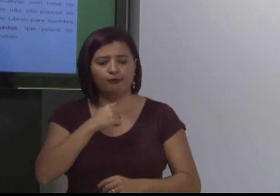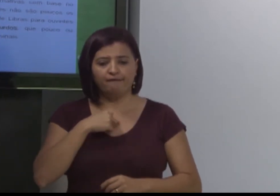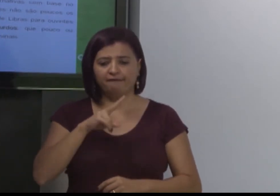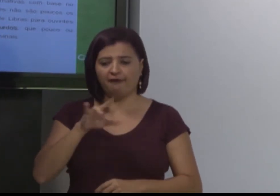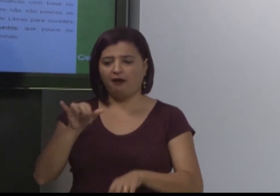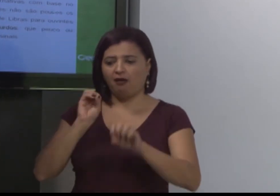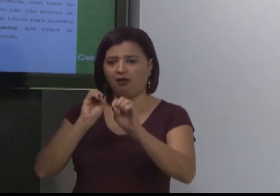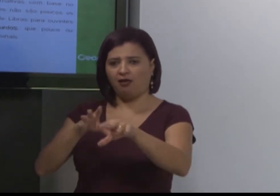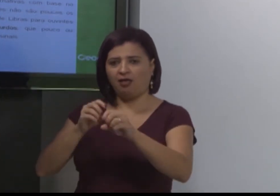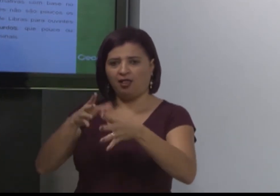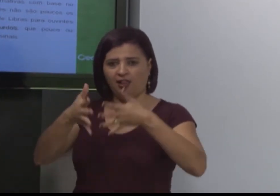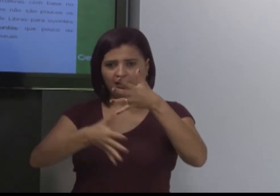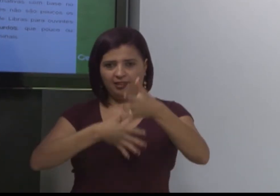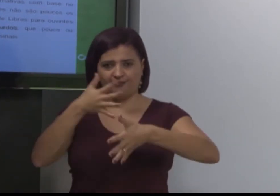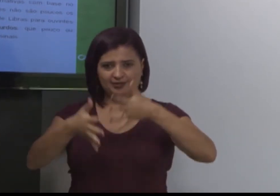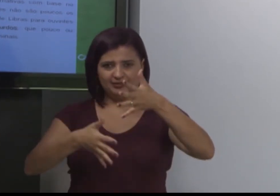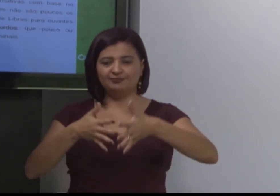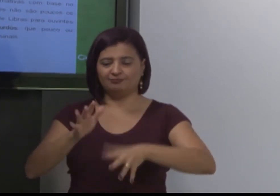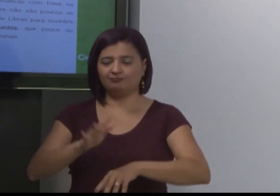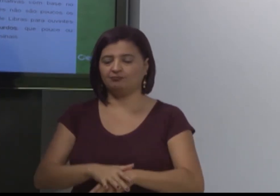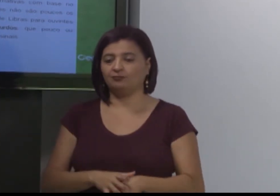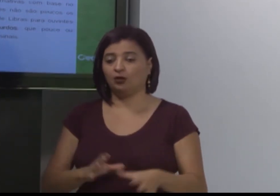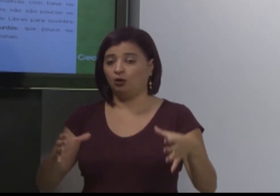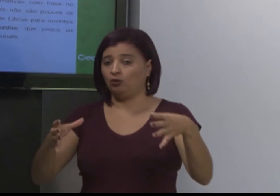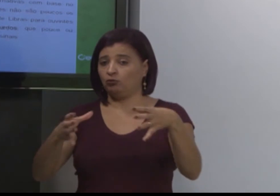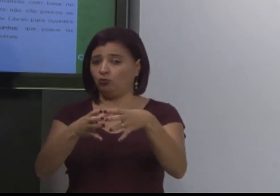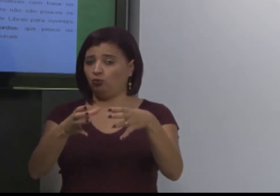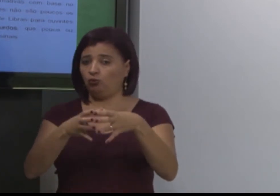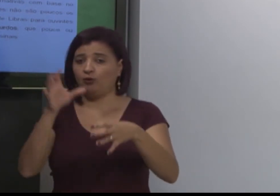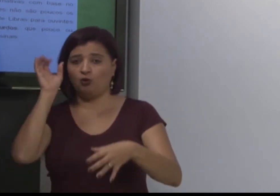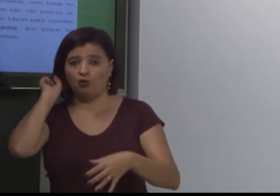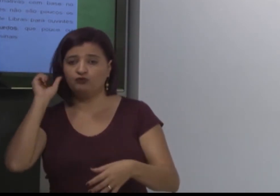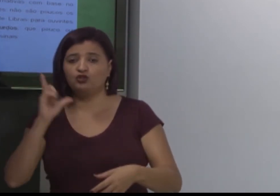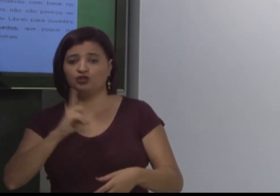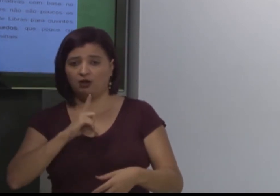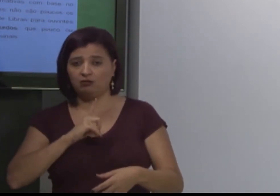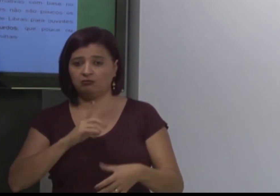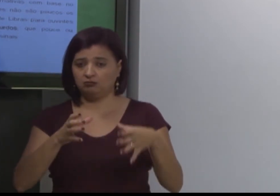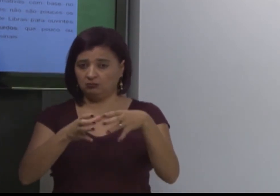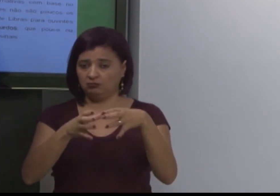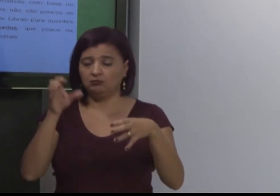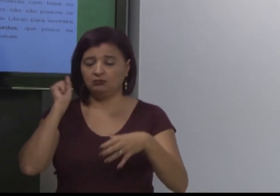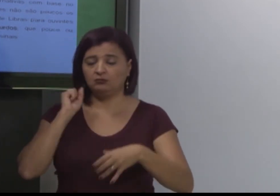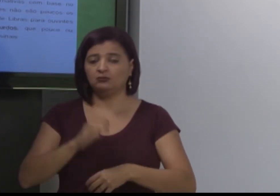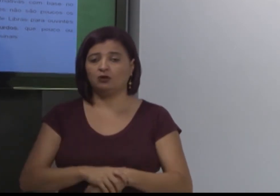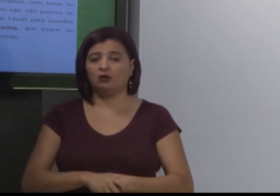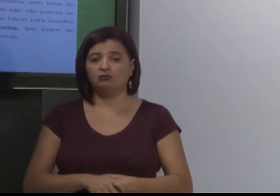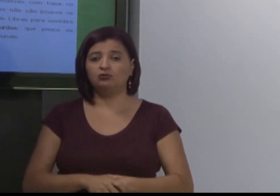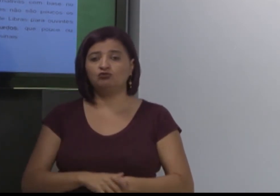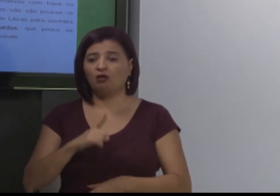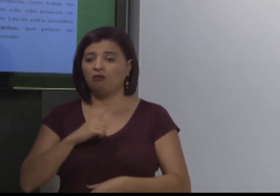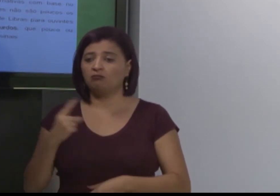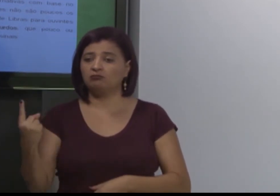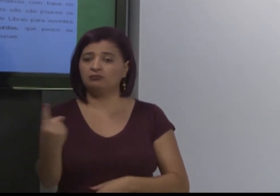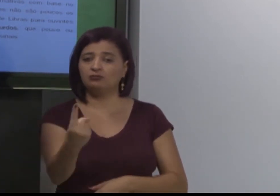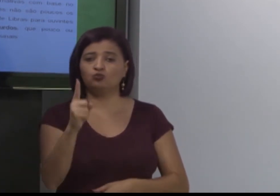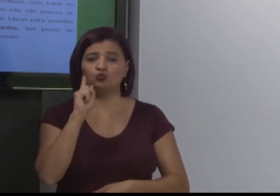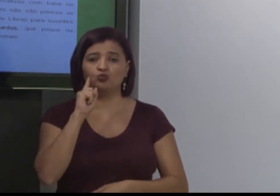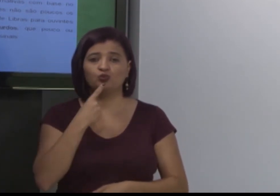no ensino da língua de sinais, há ali na turma ouvintes e um surdo.